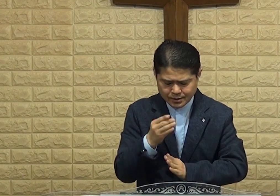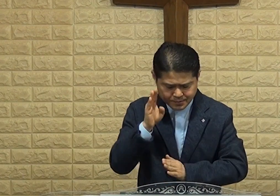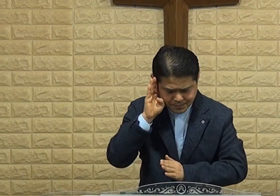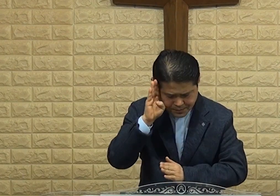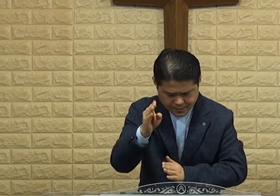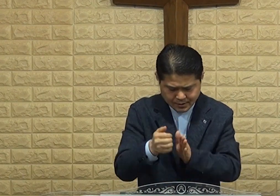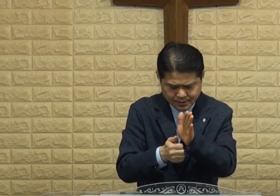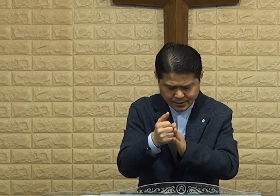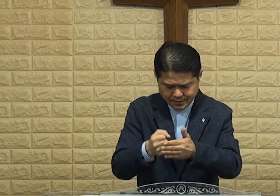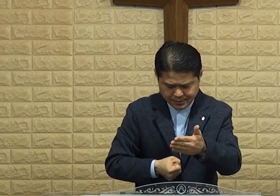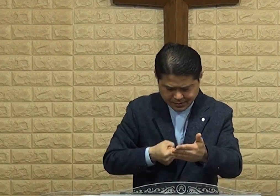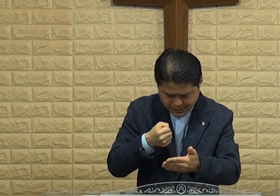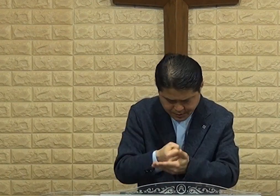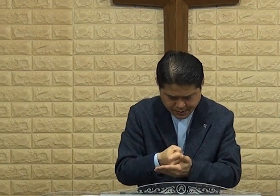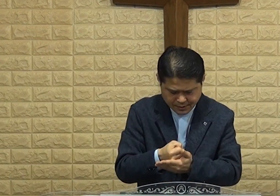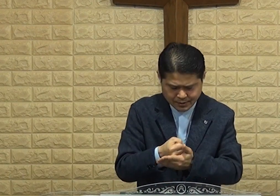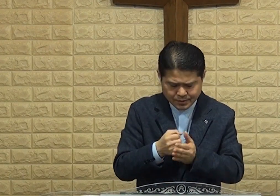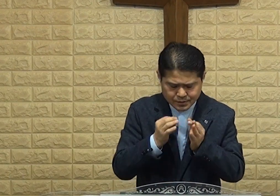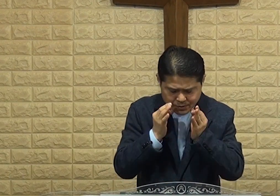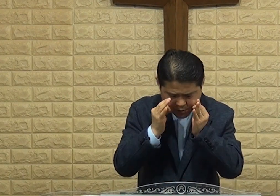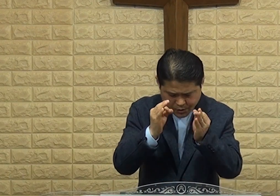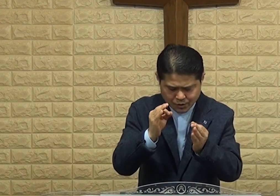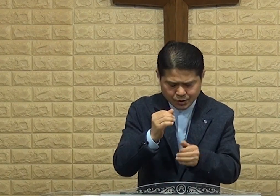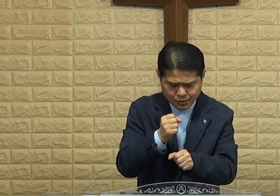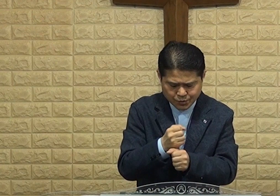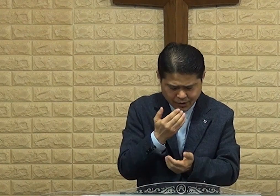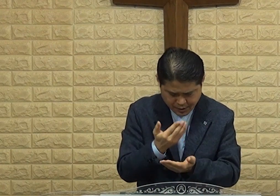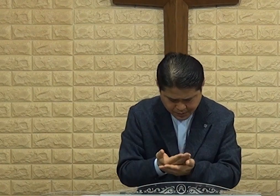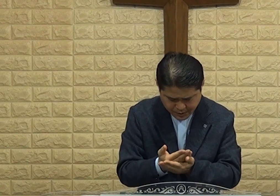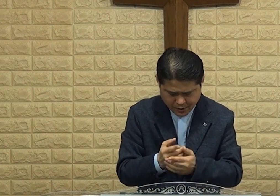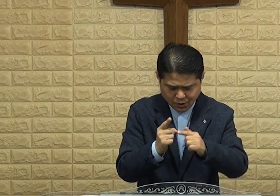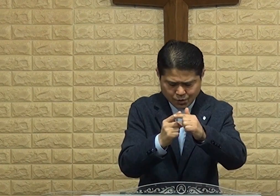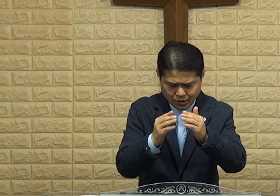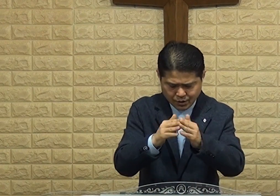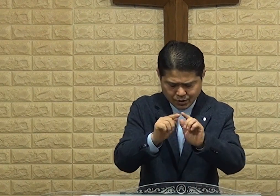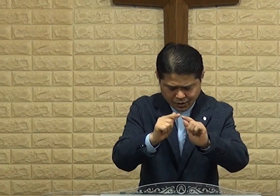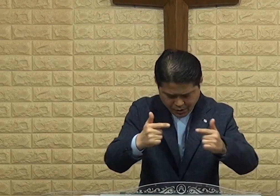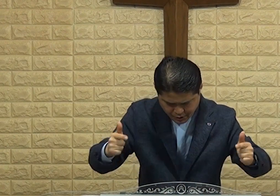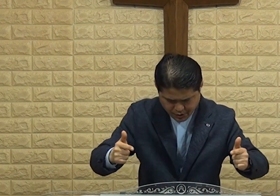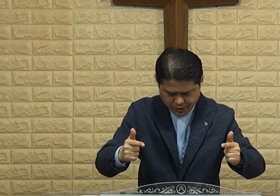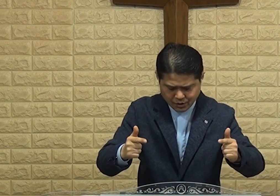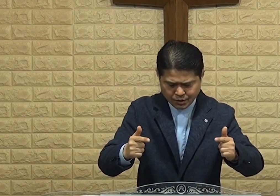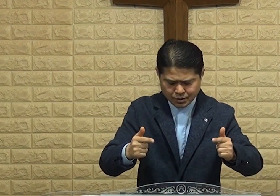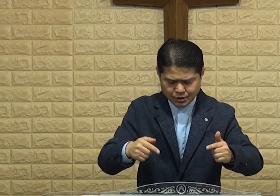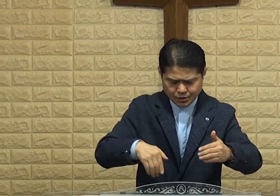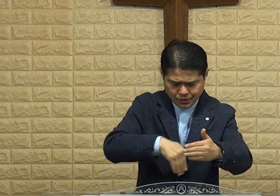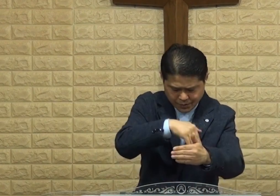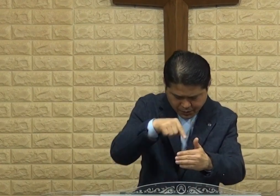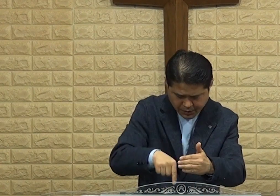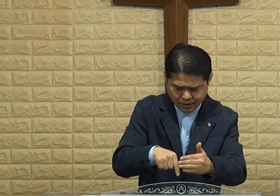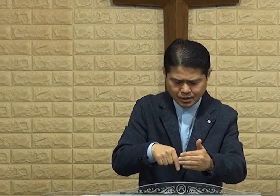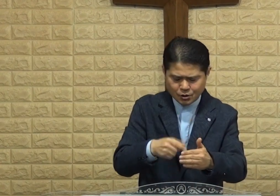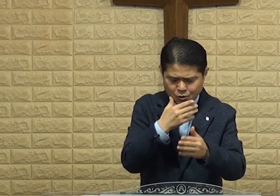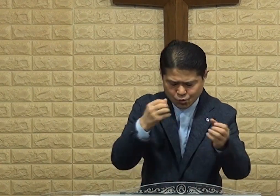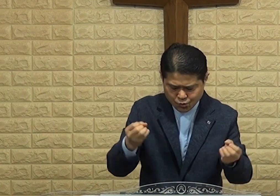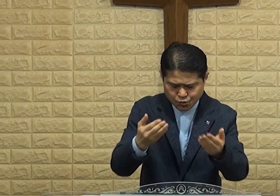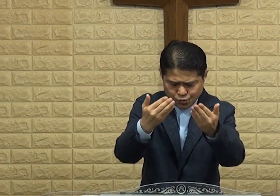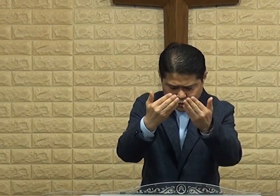도와주옵소서. 믿음으로 변화시키고 그 새 희망으로 우리가 살 수 있고 또 이 교회